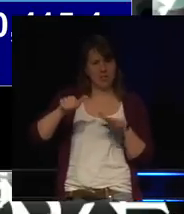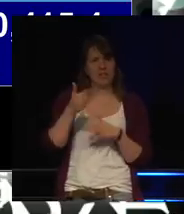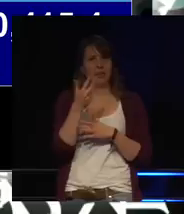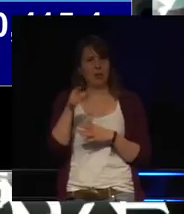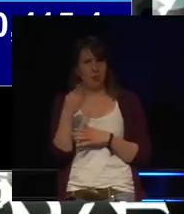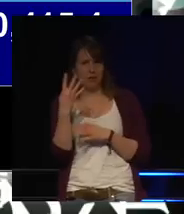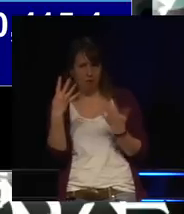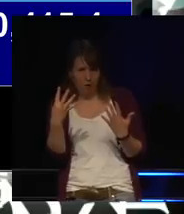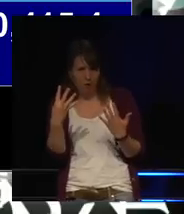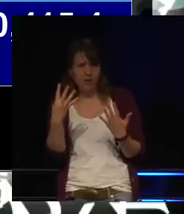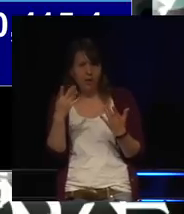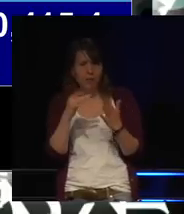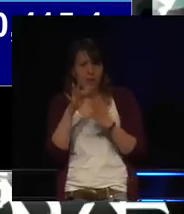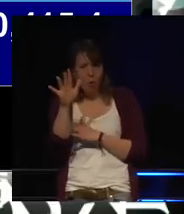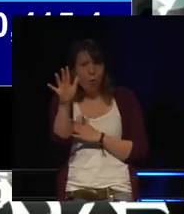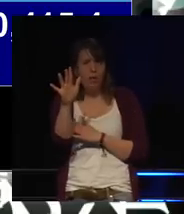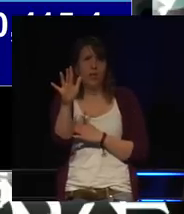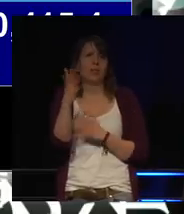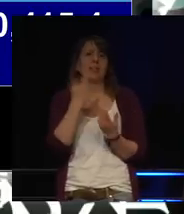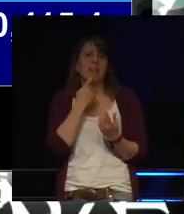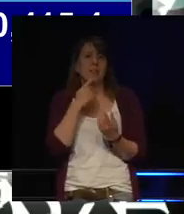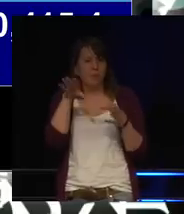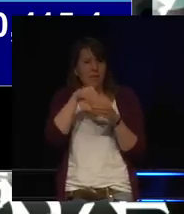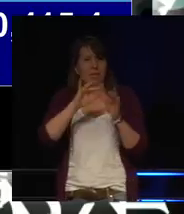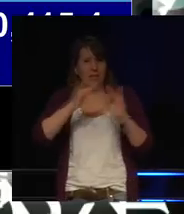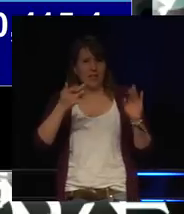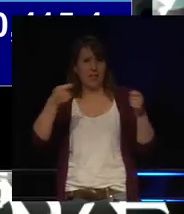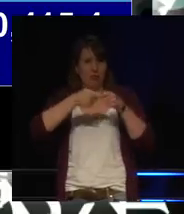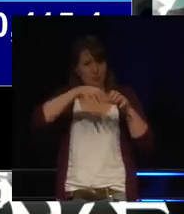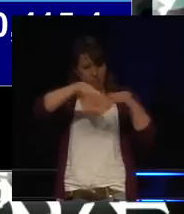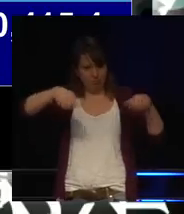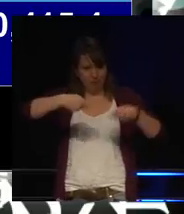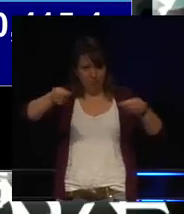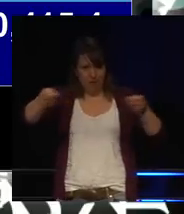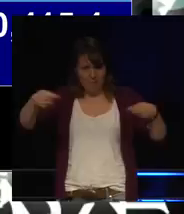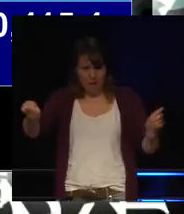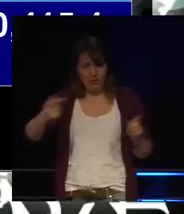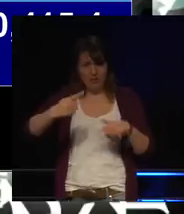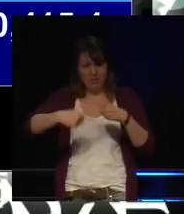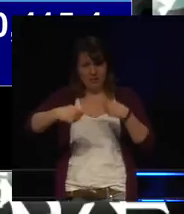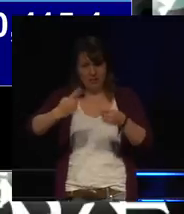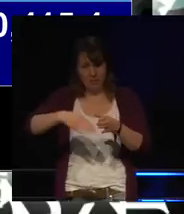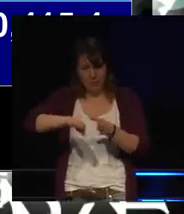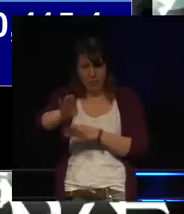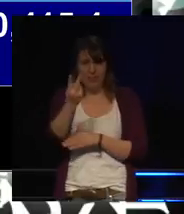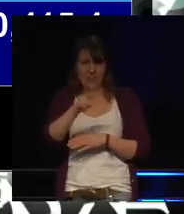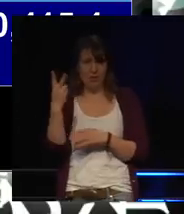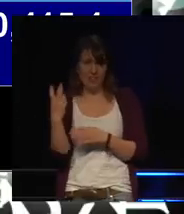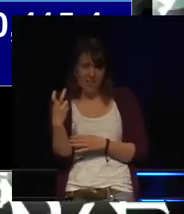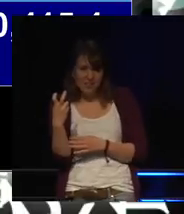de aparatos y hoy tenemos 20,4 millones.